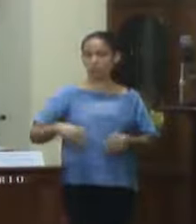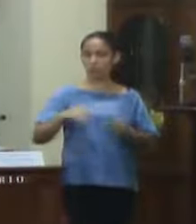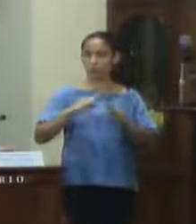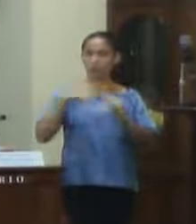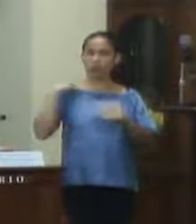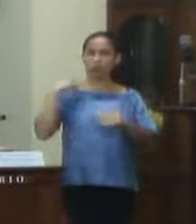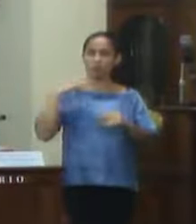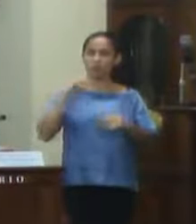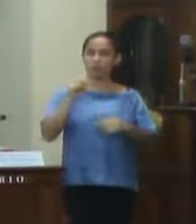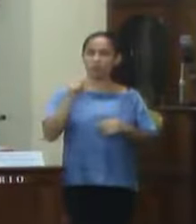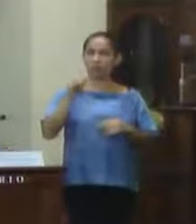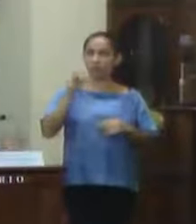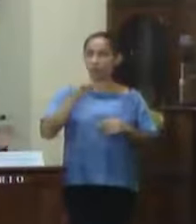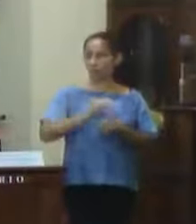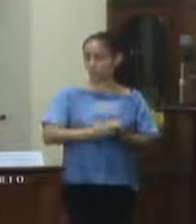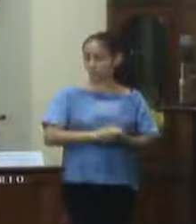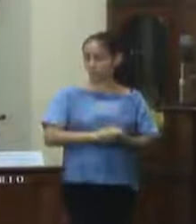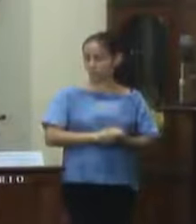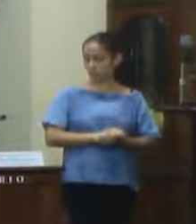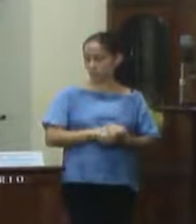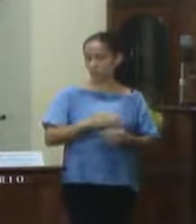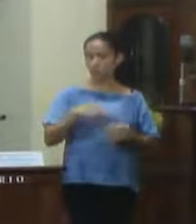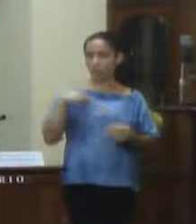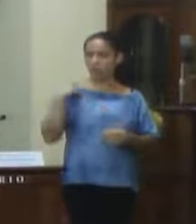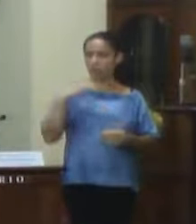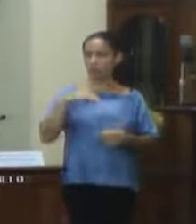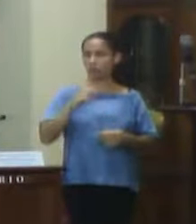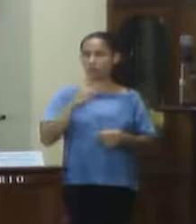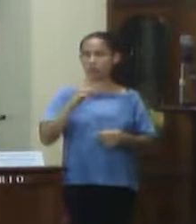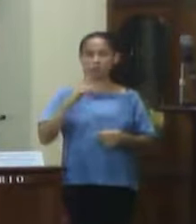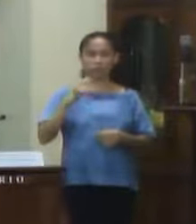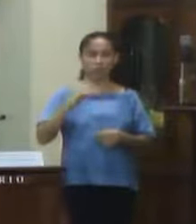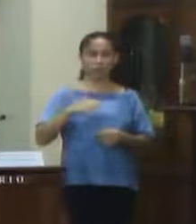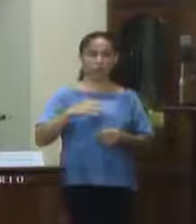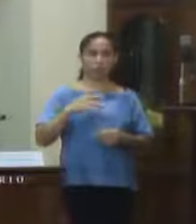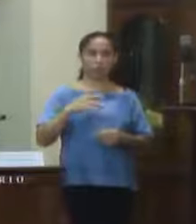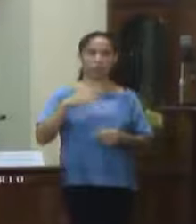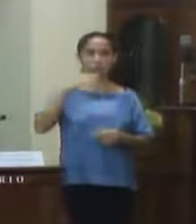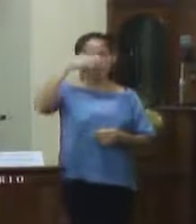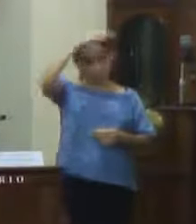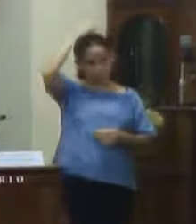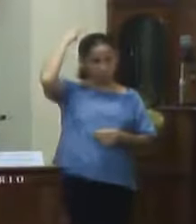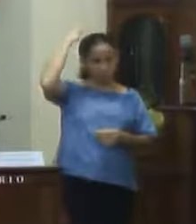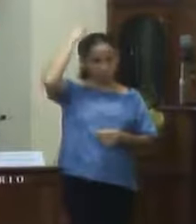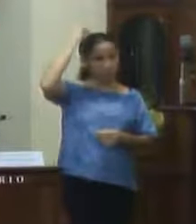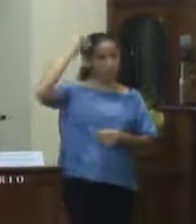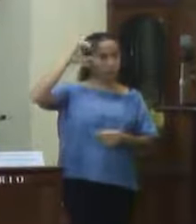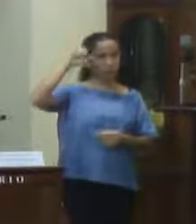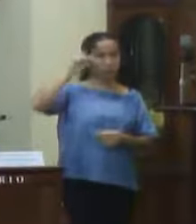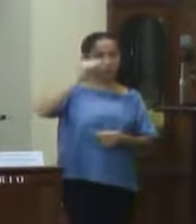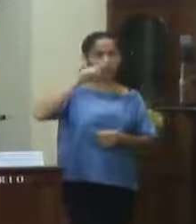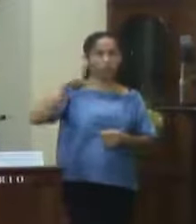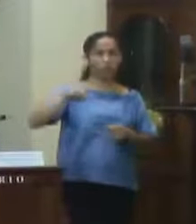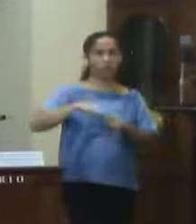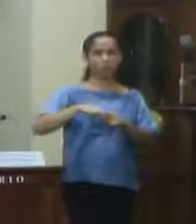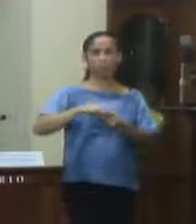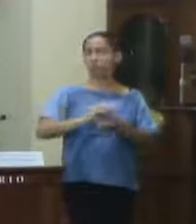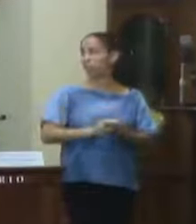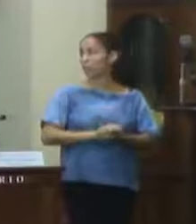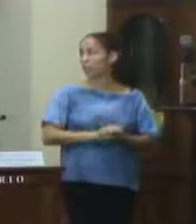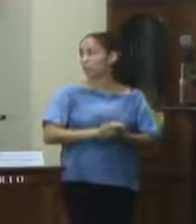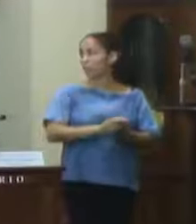Valença, vereador Saulo Correia. O vereador Marcelo Moreira de Oliveira, Marcelo de Santa Isabel, no uso de suas atribuições na forma